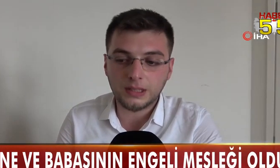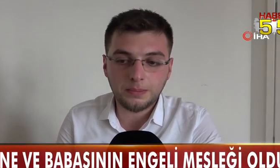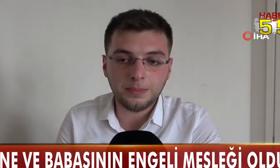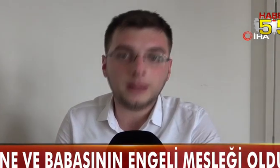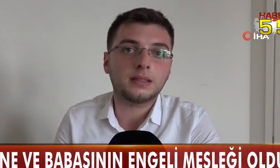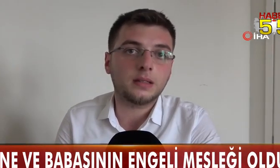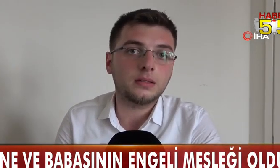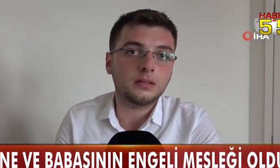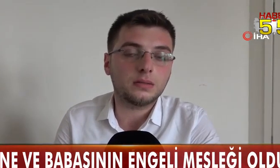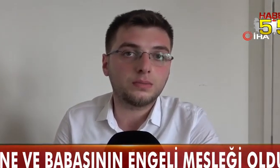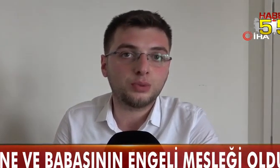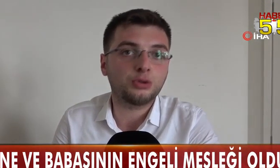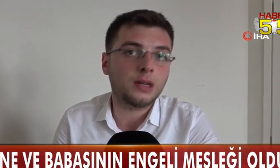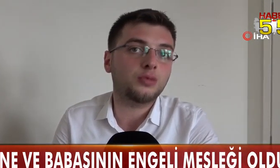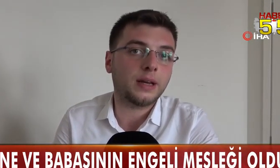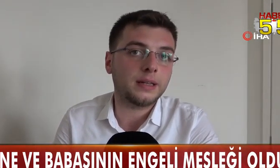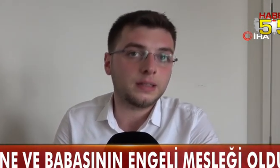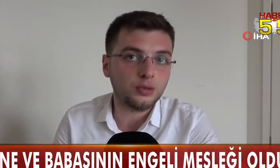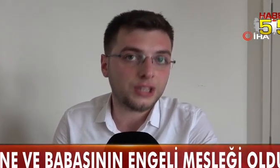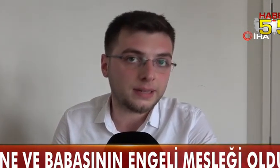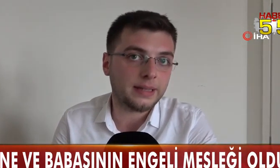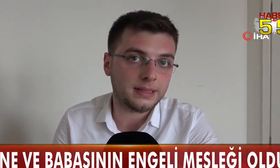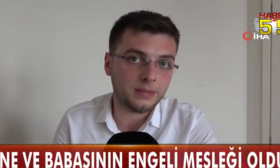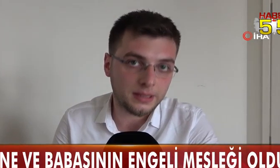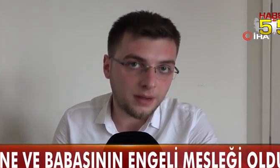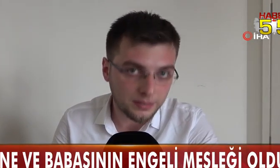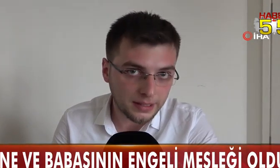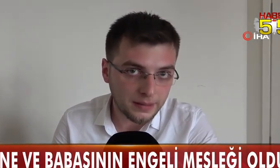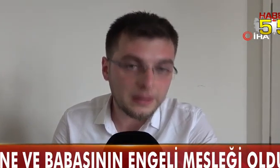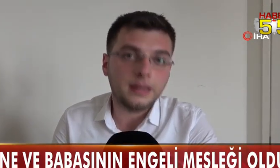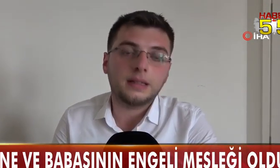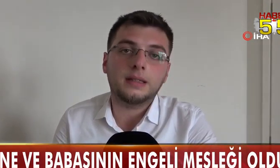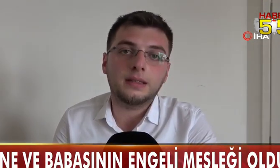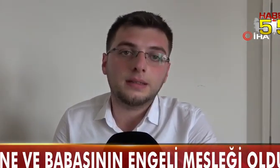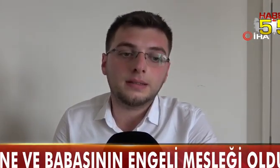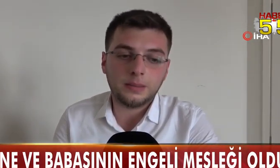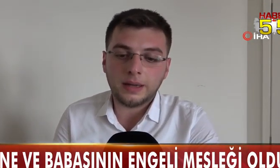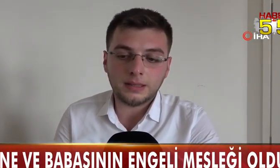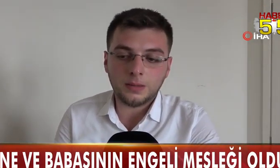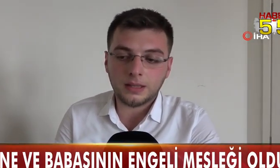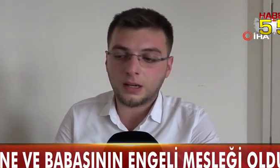başlayıp aslında bütün kamu dairelerine bu işaret dili eğitimlerini vermek. Tabii aynı zamanda kamu